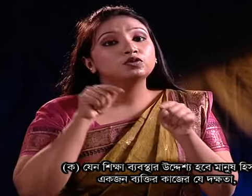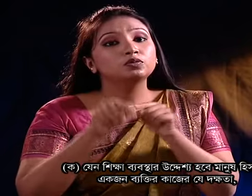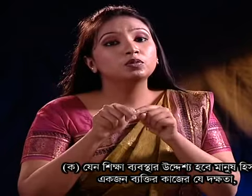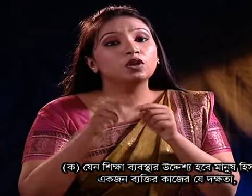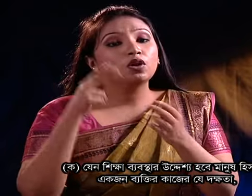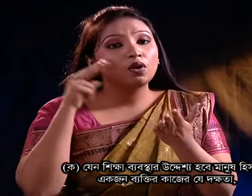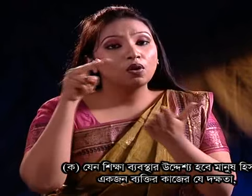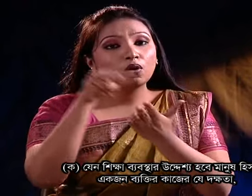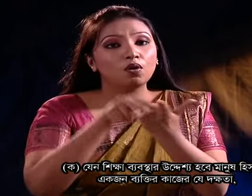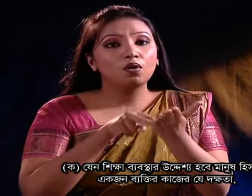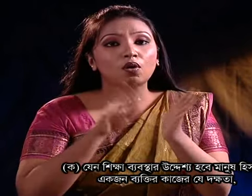উদ্দেশ্য হবে